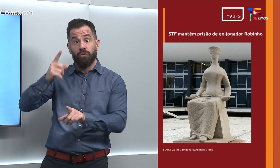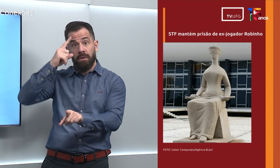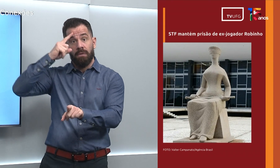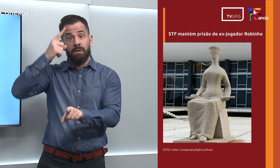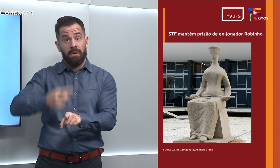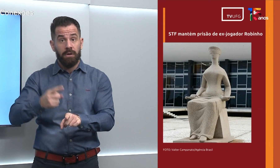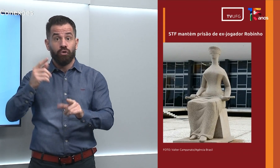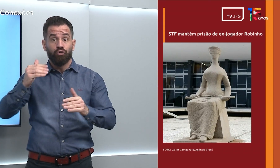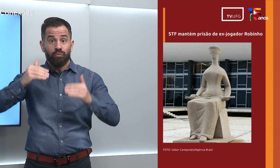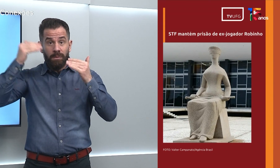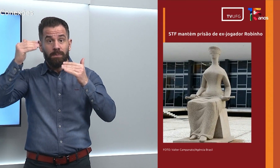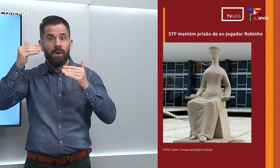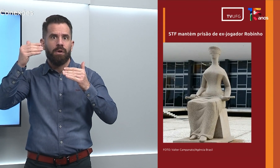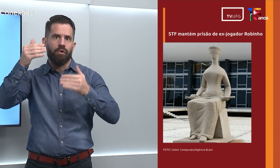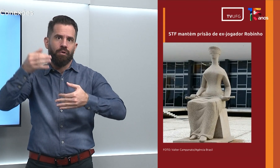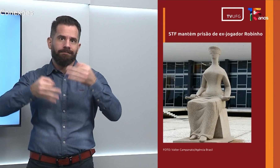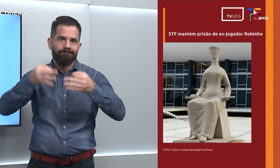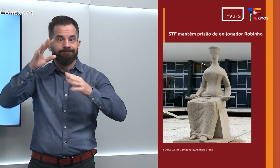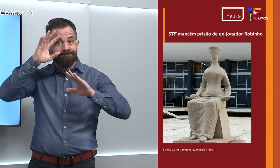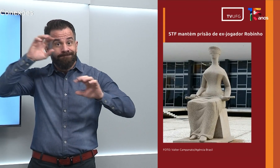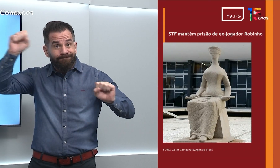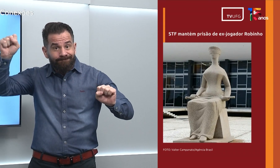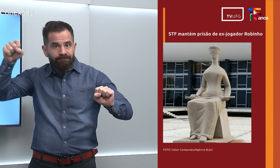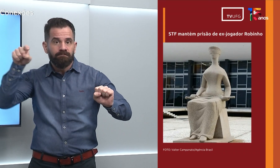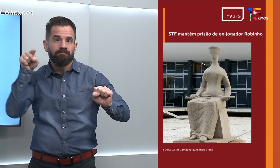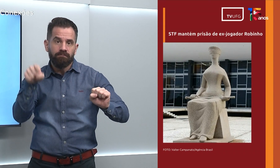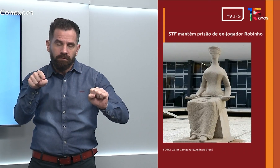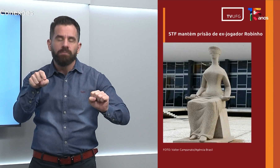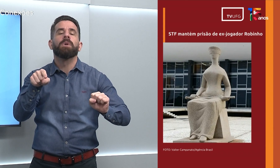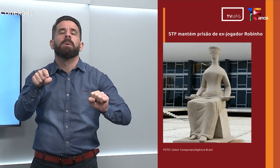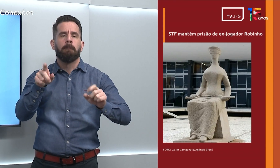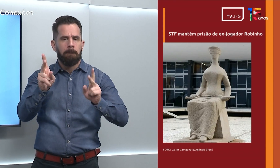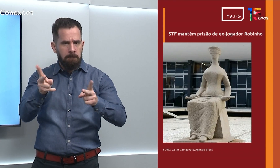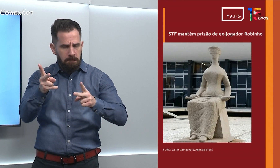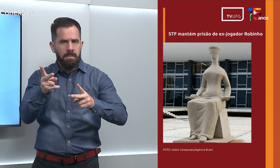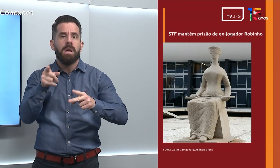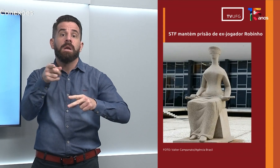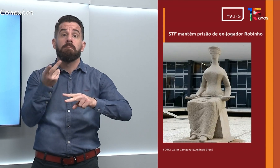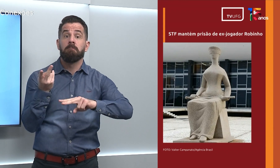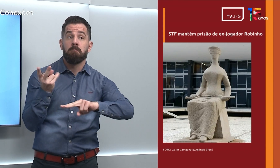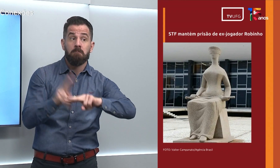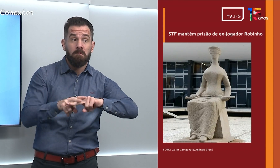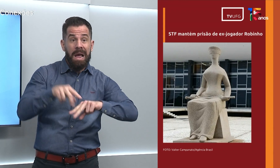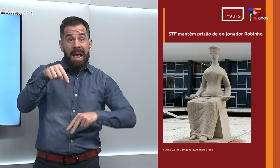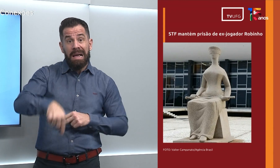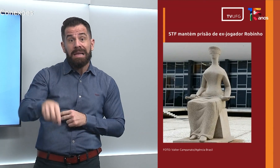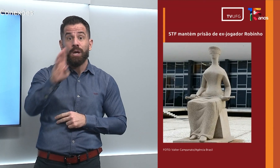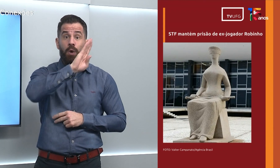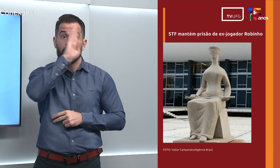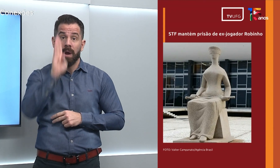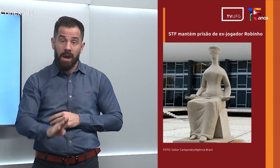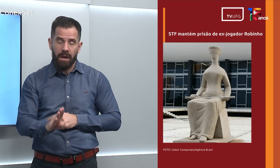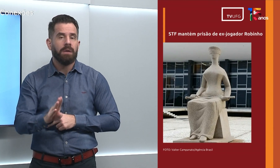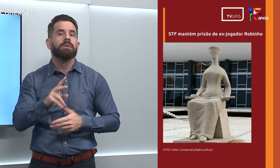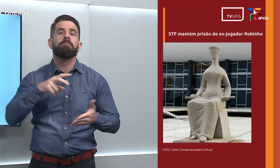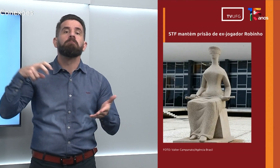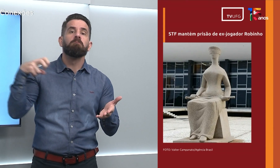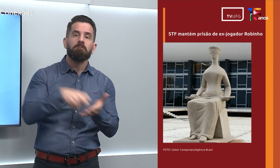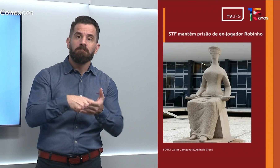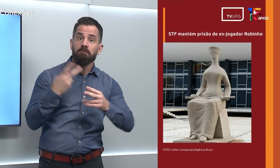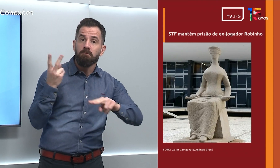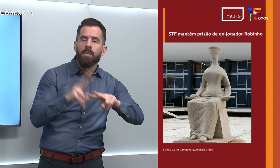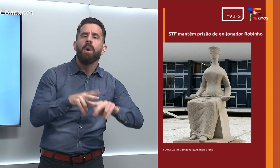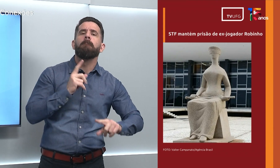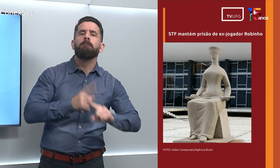de Justiça que determinou o cumprimento no Brasil da pena pelo crime de estupro que foi